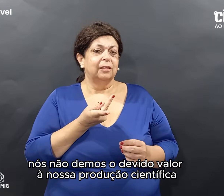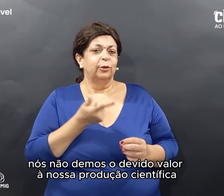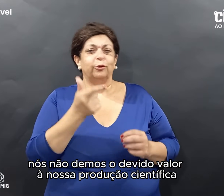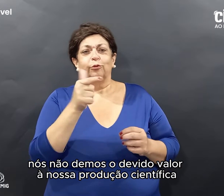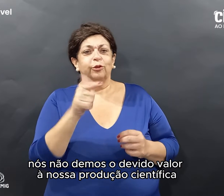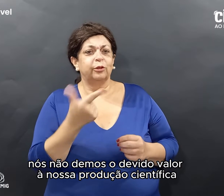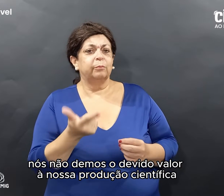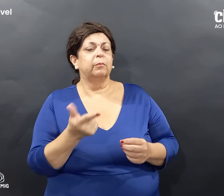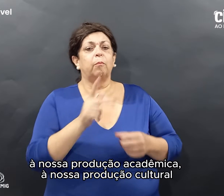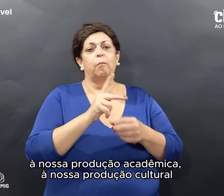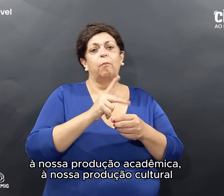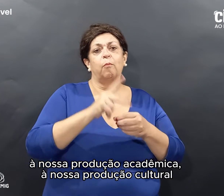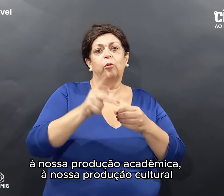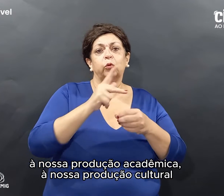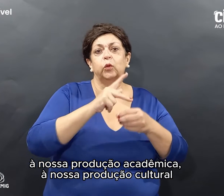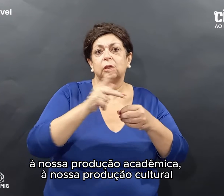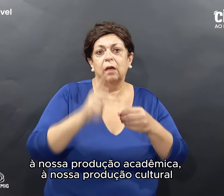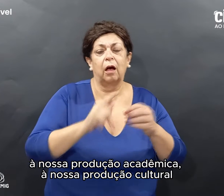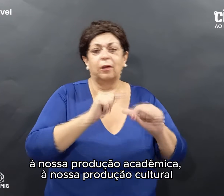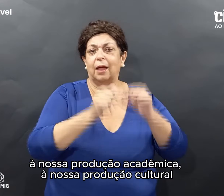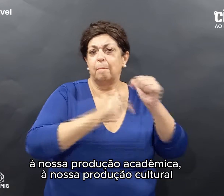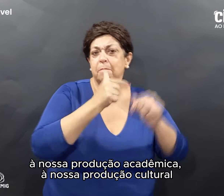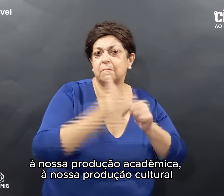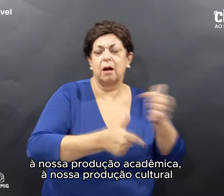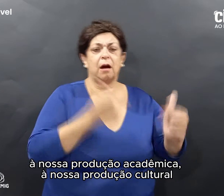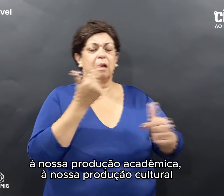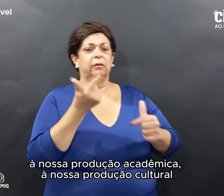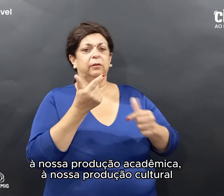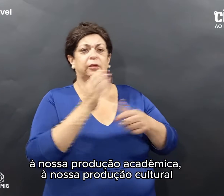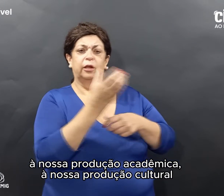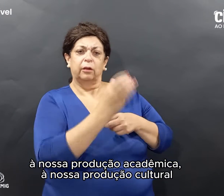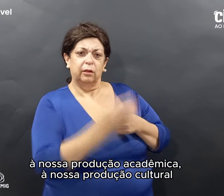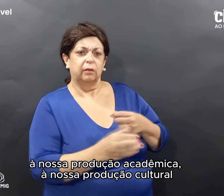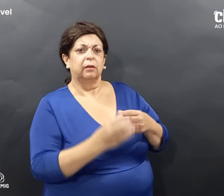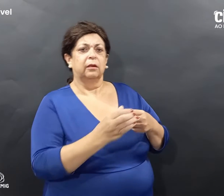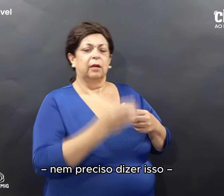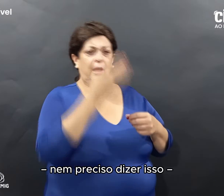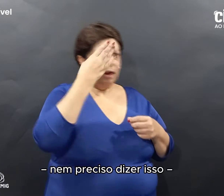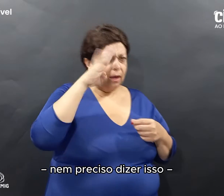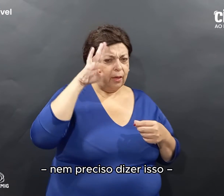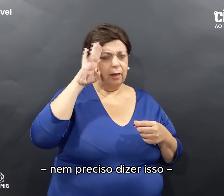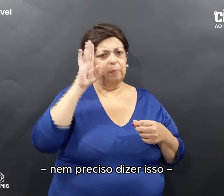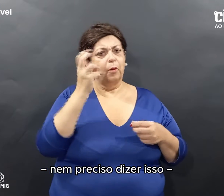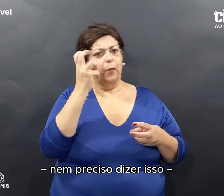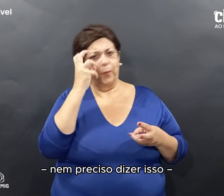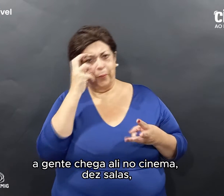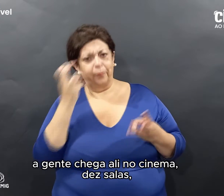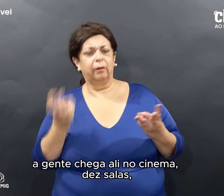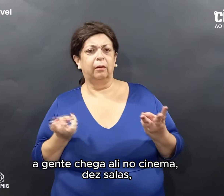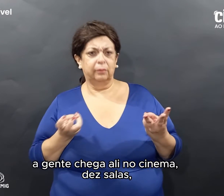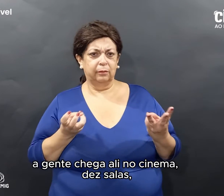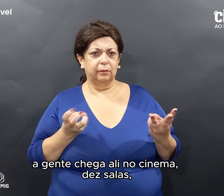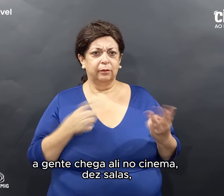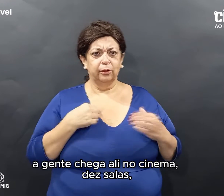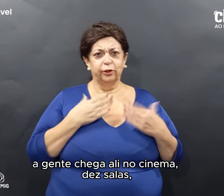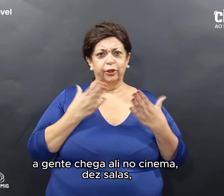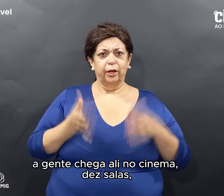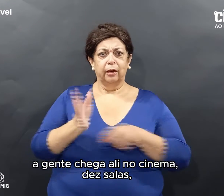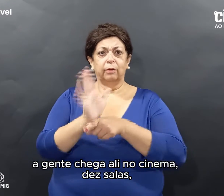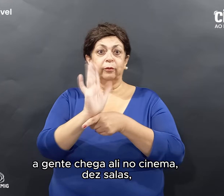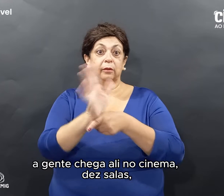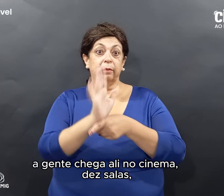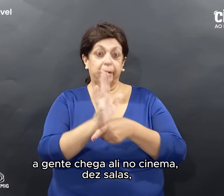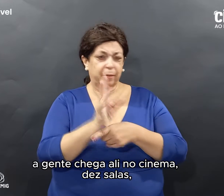produção científica, à nossa produção acadêmica, à nossa produção cultural. Nem preciso dizer isso, né? A gente chega ali no